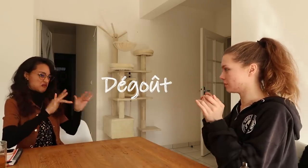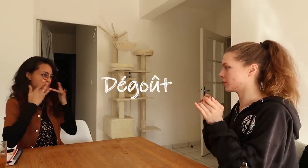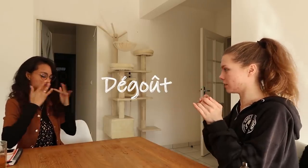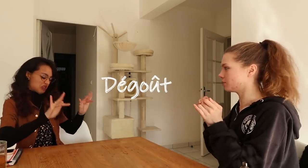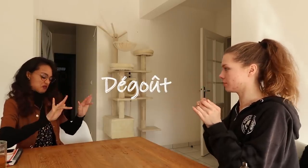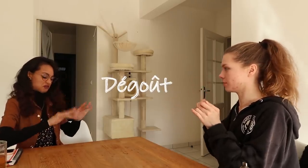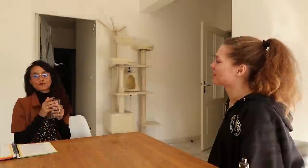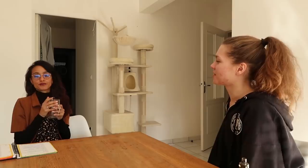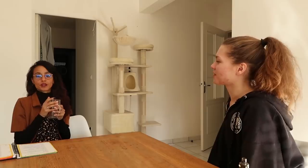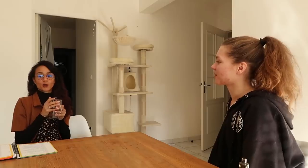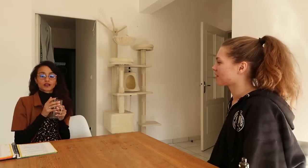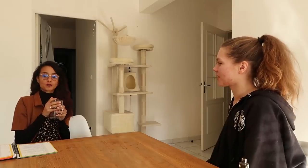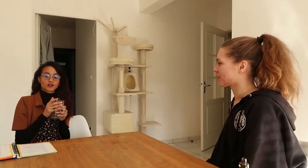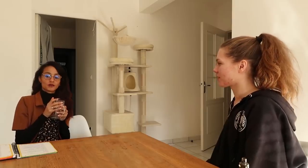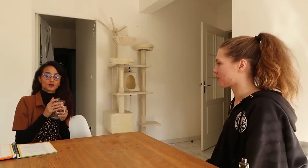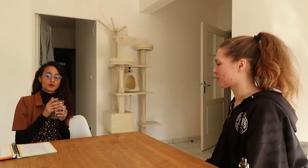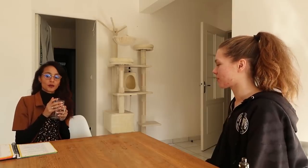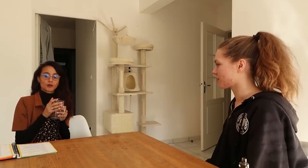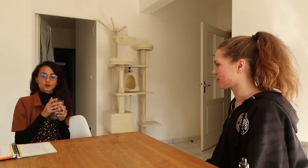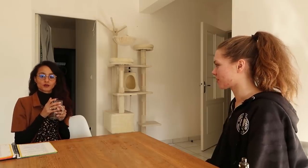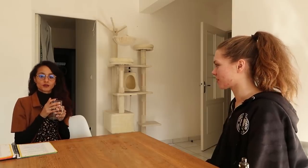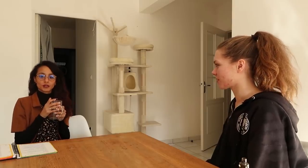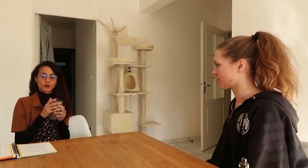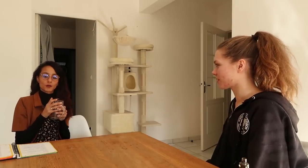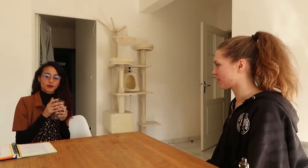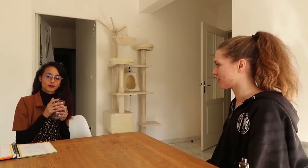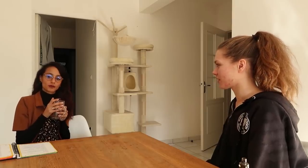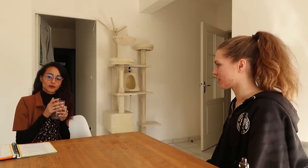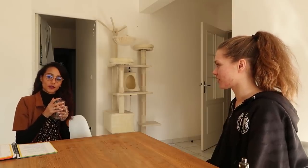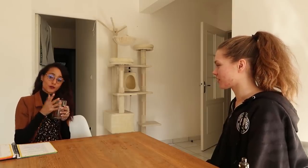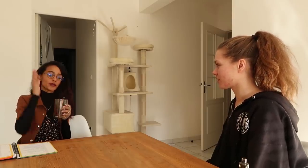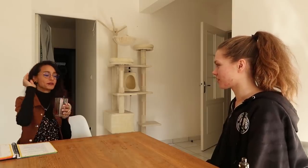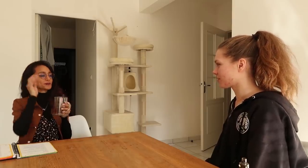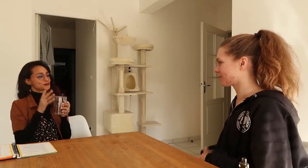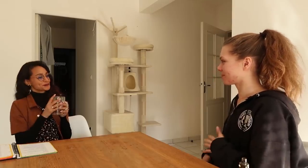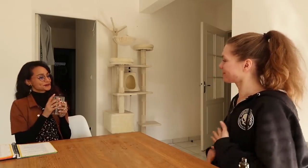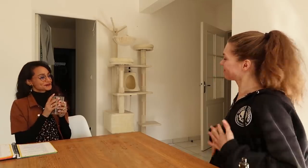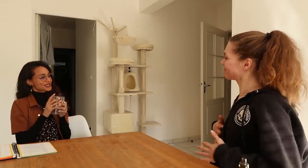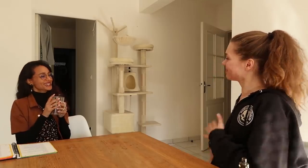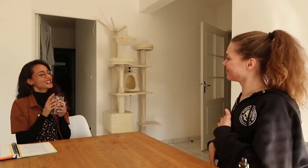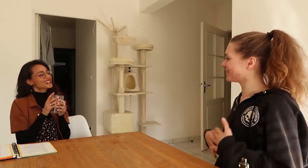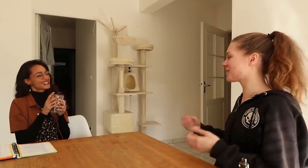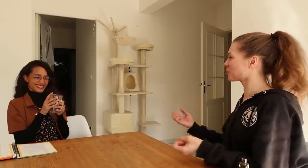Ok. On t'a annoncé une super promotion de 2000 euros par semaine. Mais surtout.